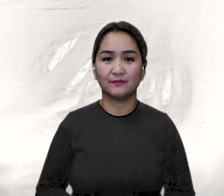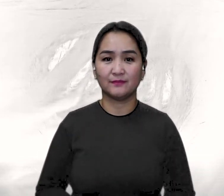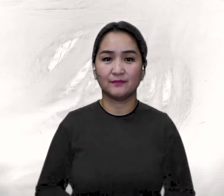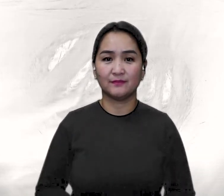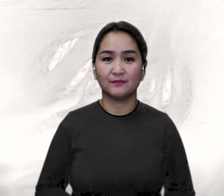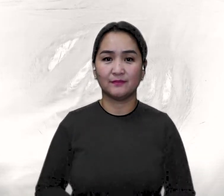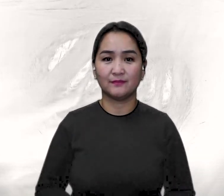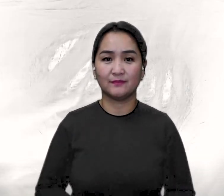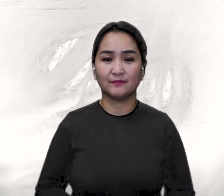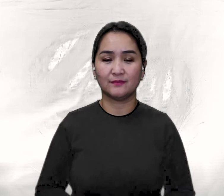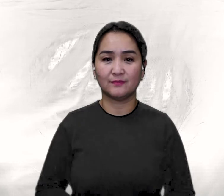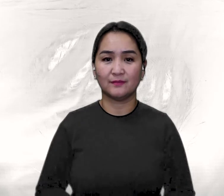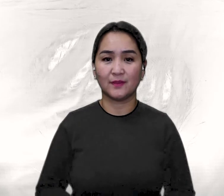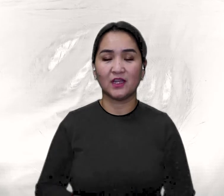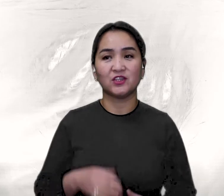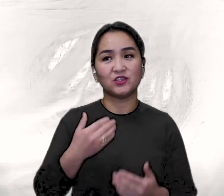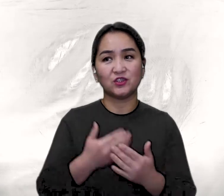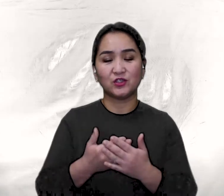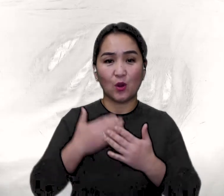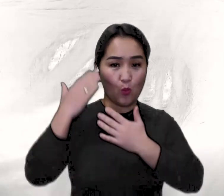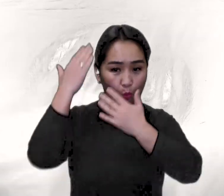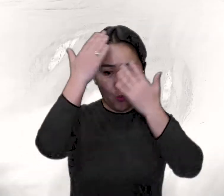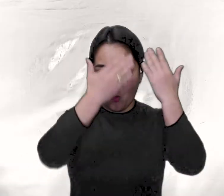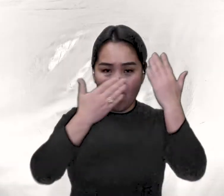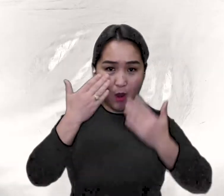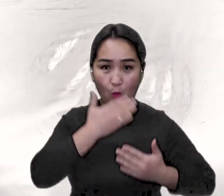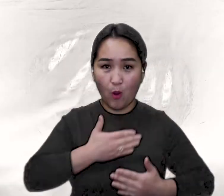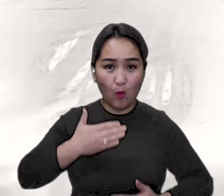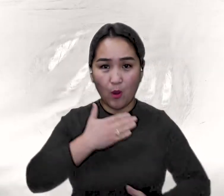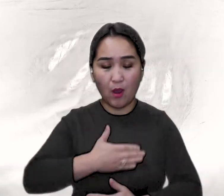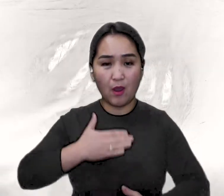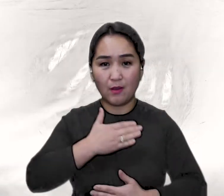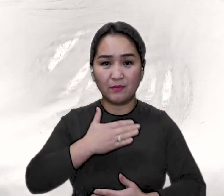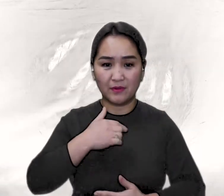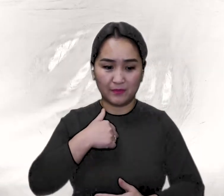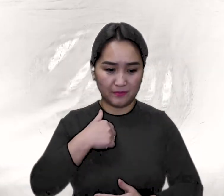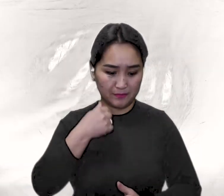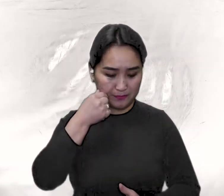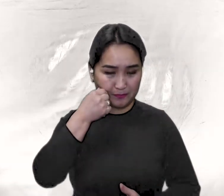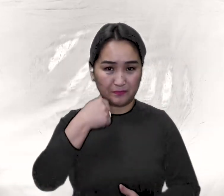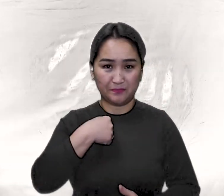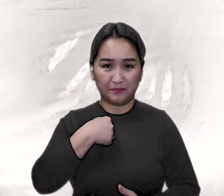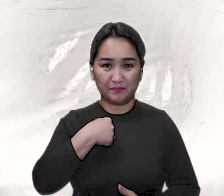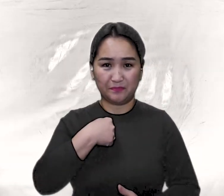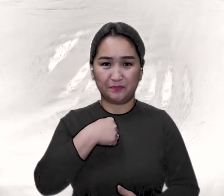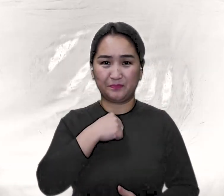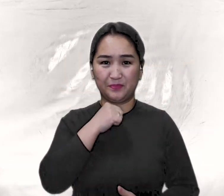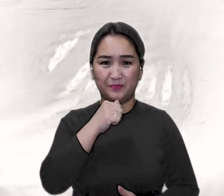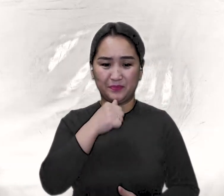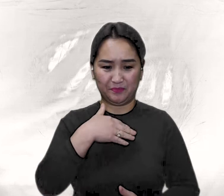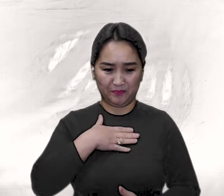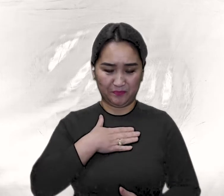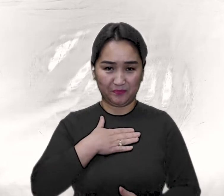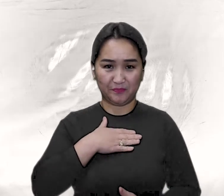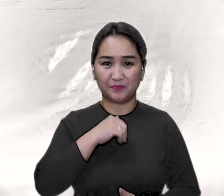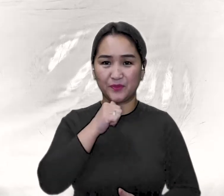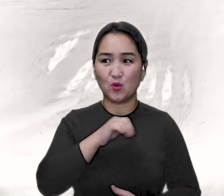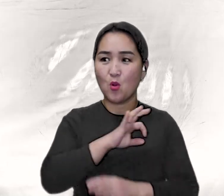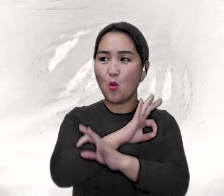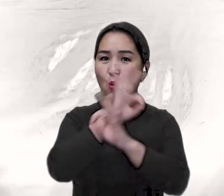Одоо усан дорох болгондоо өөрийнхөө биеийг харгалзуундаа энэ миний бие биш. Энэ яг өөр хүний бие.